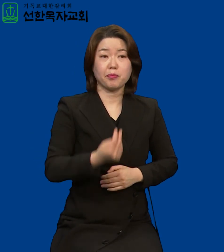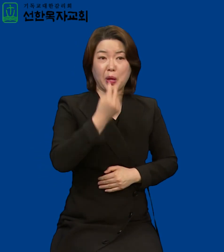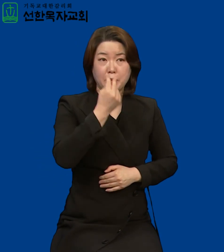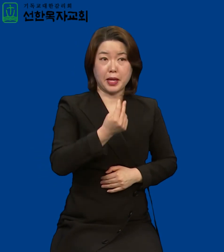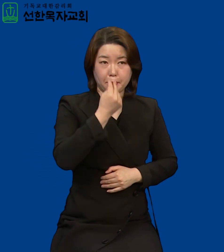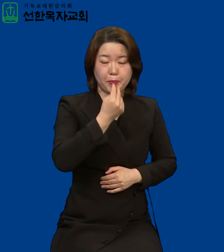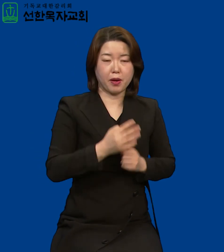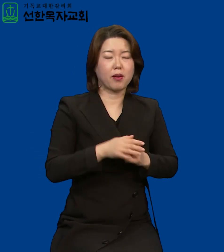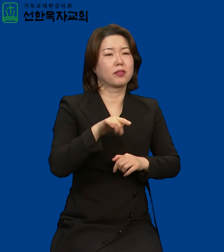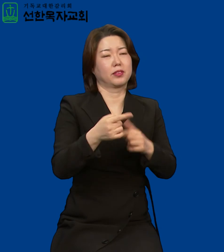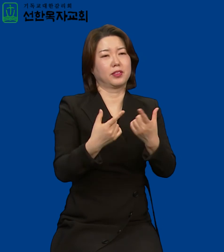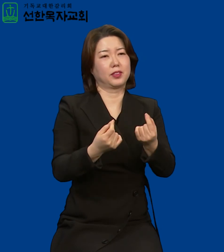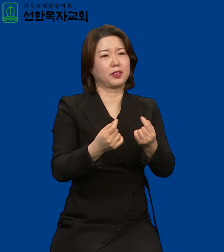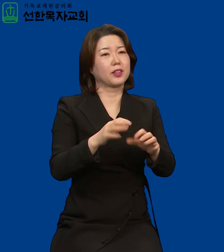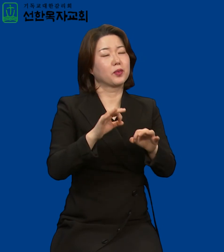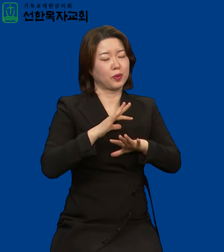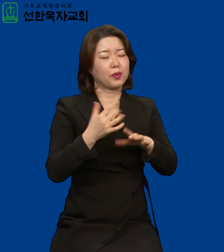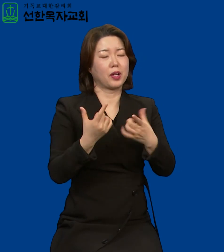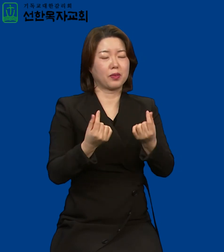생명이라는 게 이렇게 놀라운 거예요.